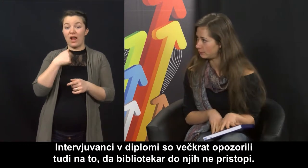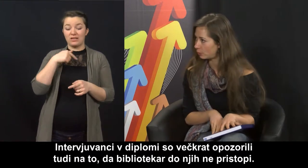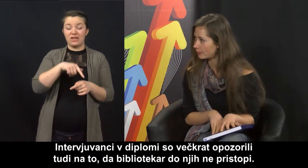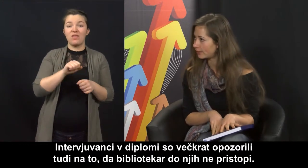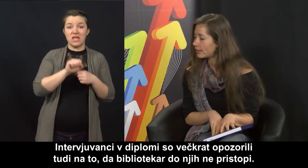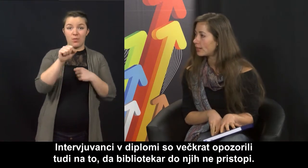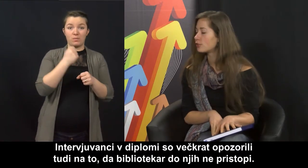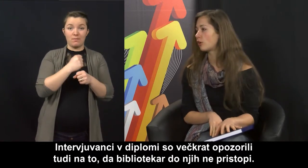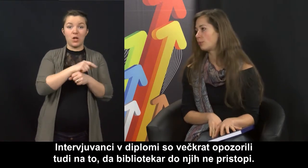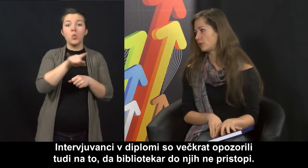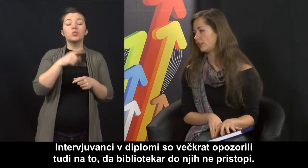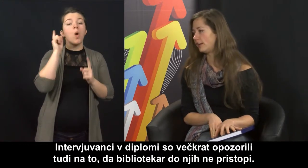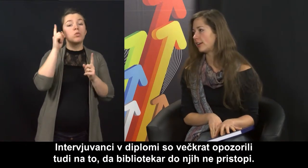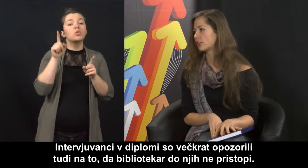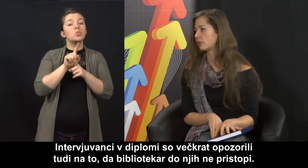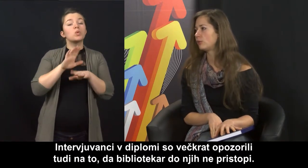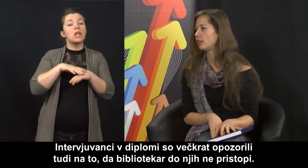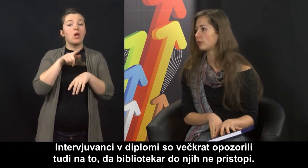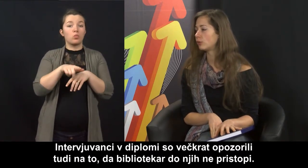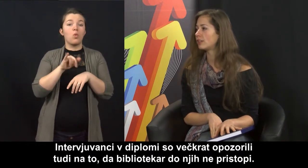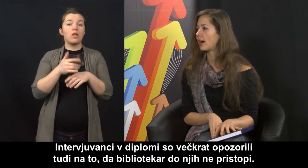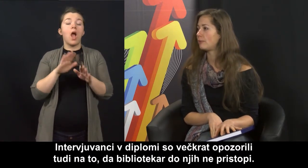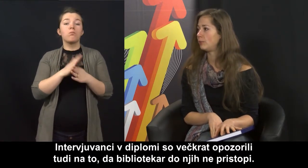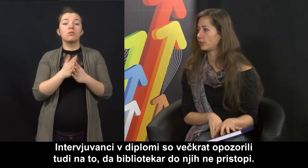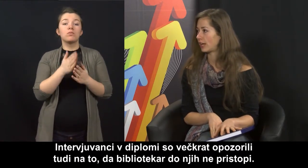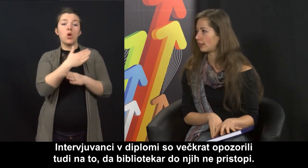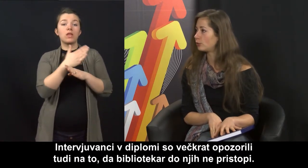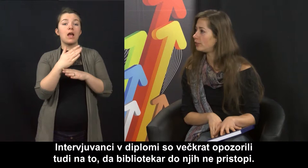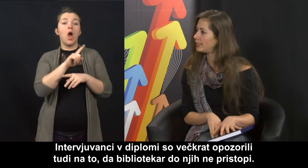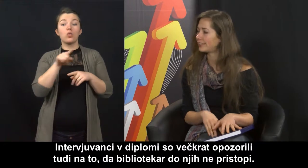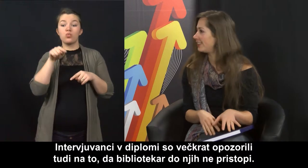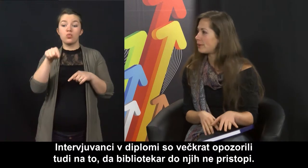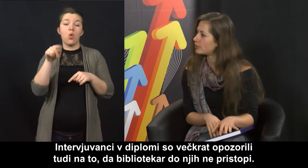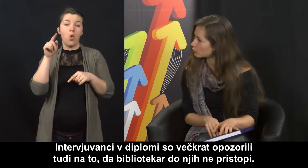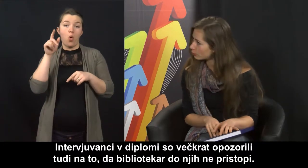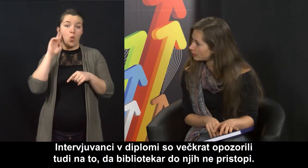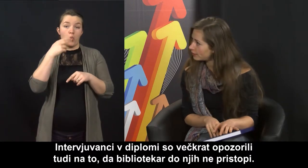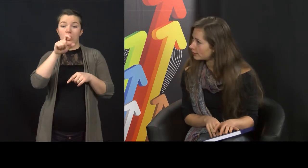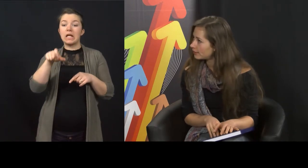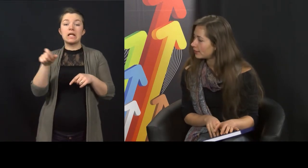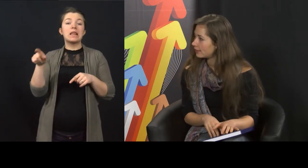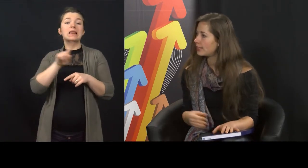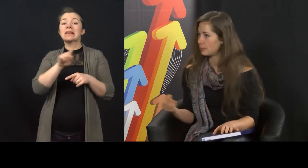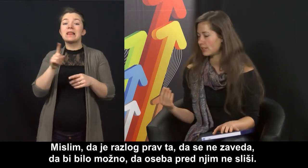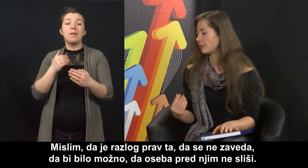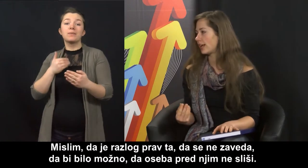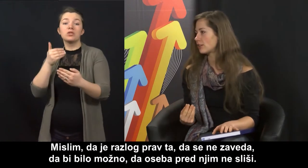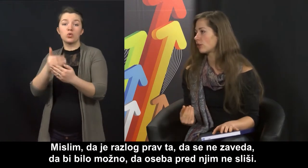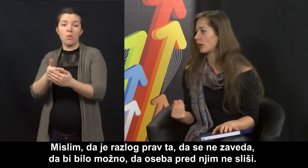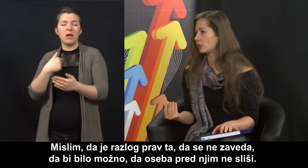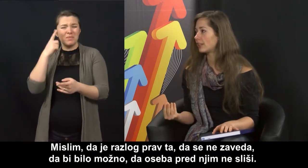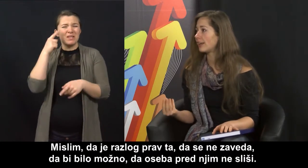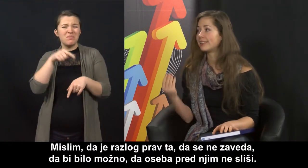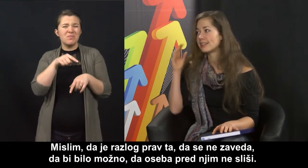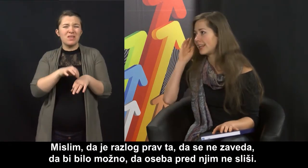Intervjuvanci v diplomi so opozorili večkrat tudi na to, da bibliotekar do njih ne pristopi in mislim, da je